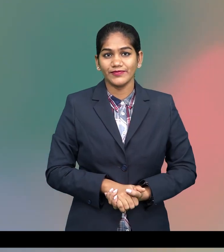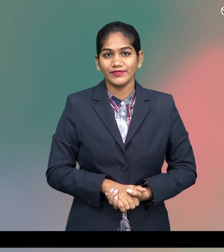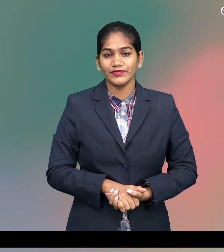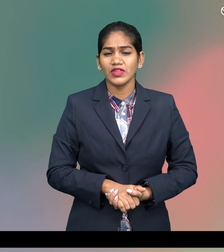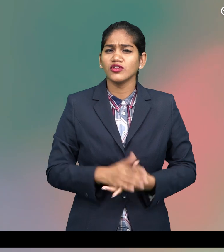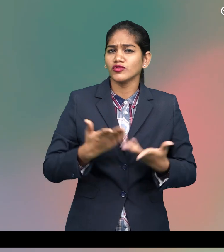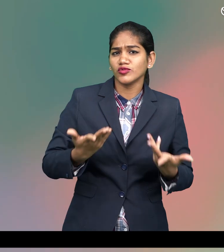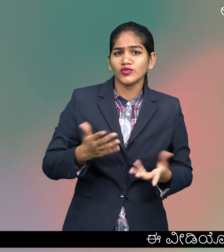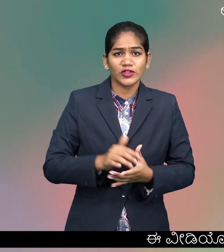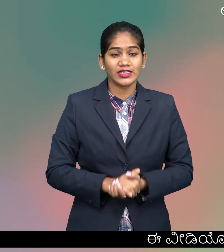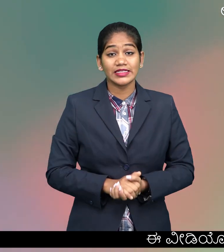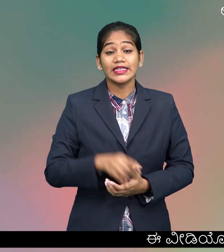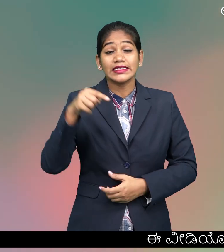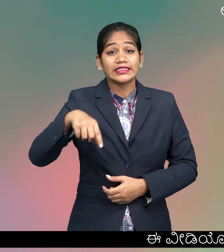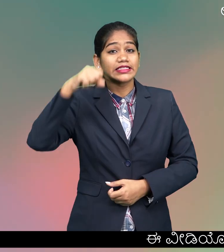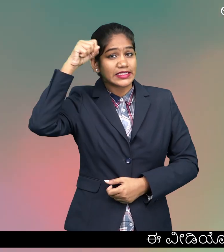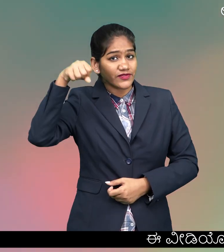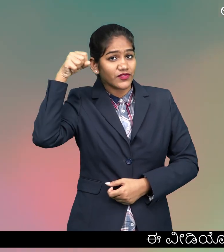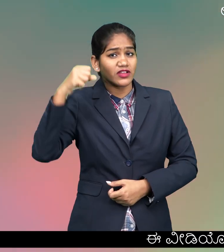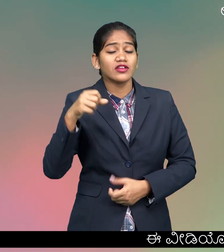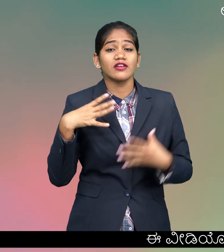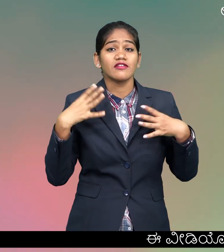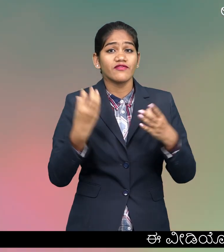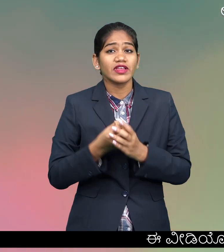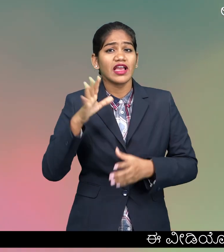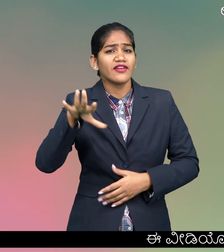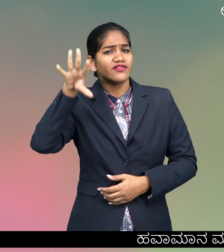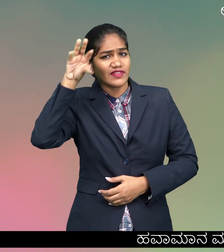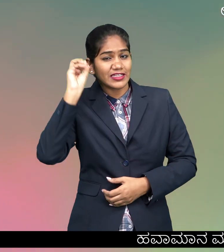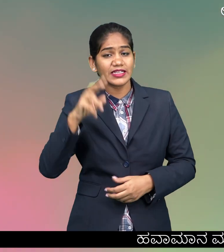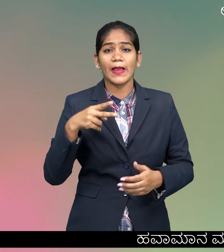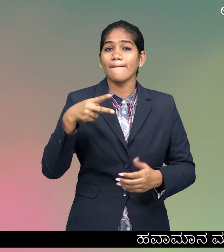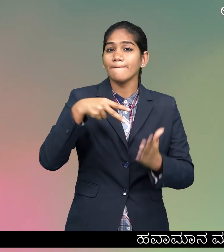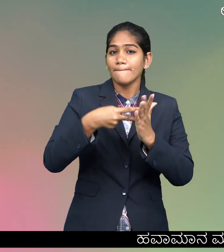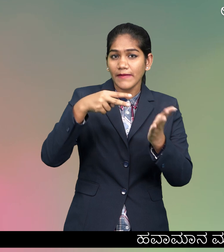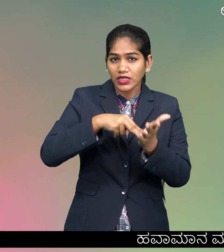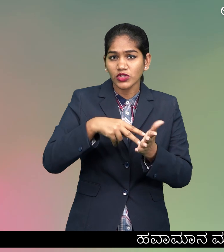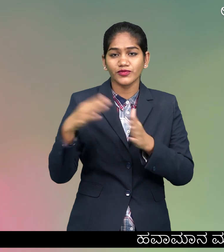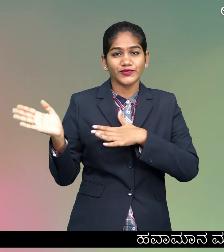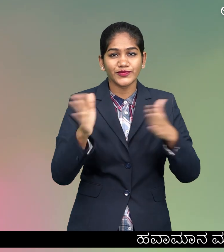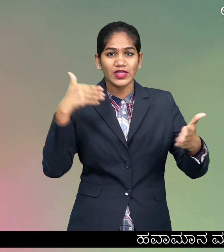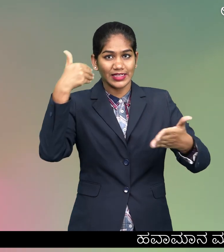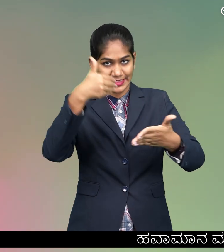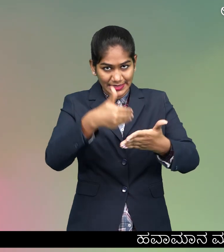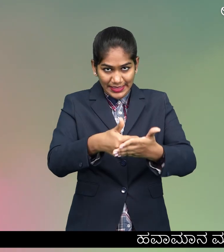ಆದ್ದರಿಂದ ಈ ವಿಡಿಯೋದಲ್ಲಿ ನಾವು ಕಲಿತಿದ್ದೇವೆ ಹವಾಮಾನ ಮತ್ತು ಹವಾಮಾನದ ಅರ್ಥ,